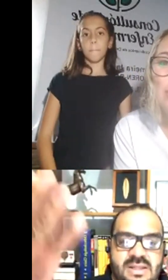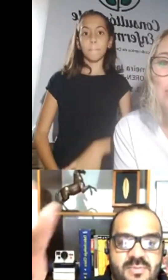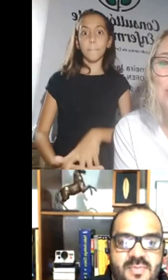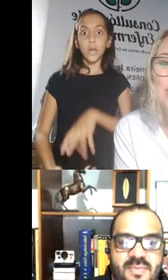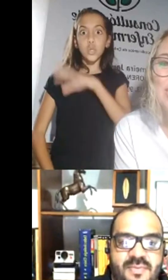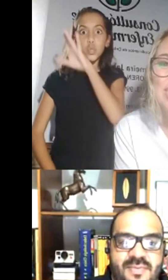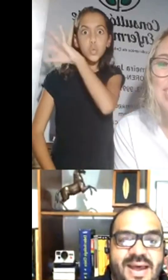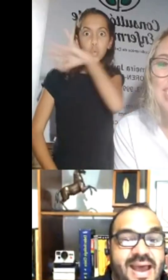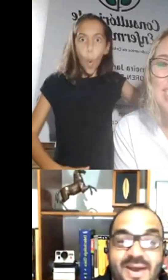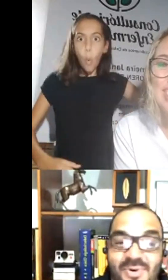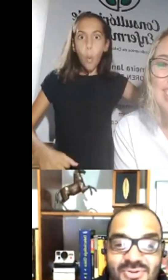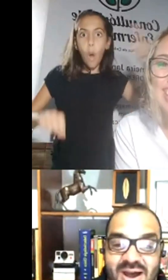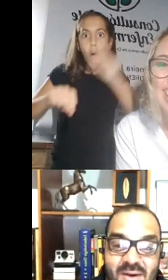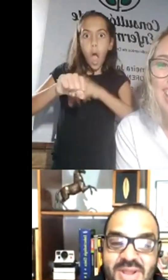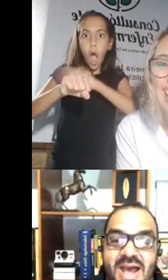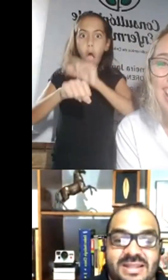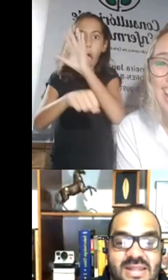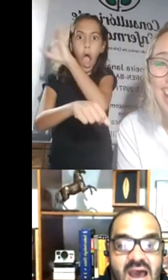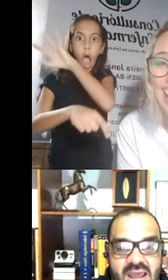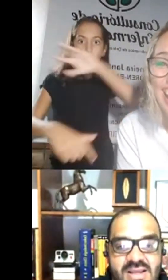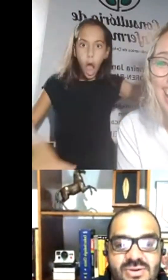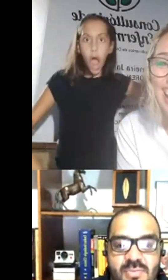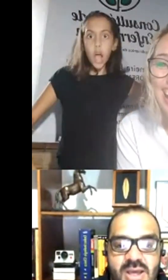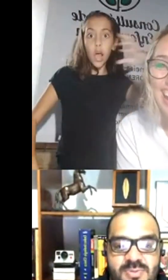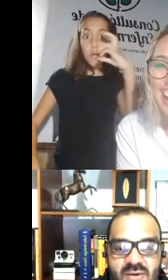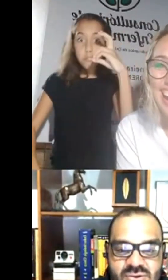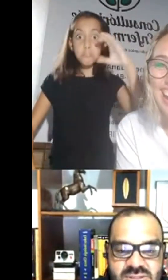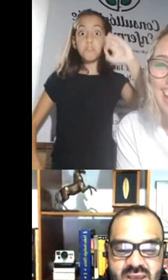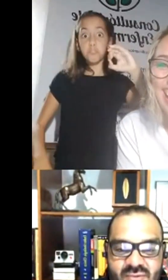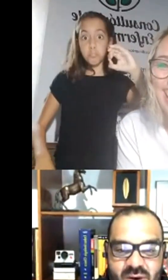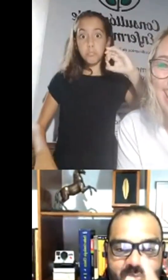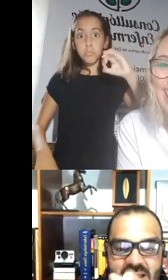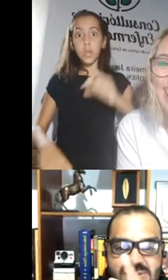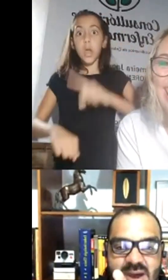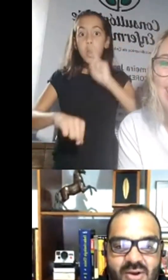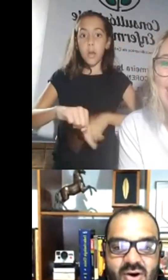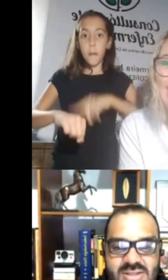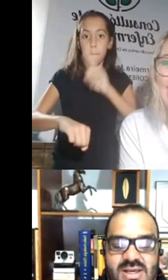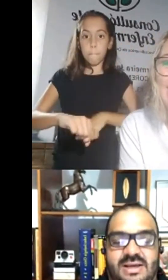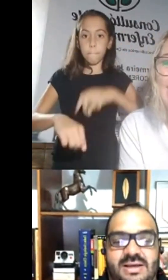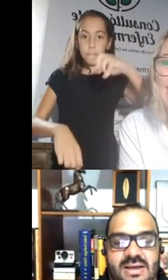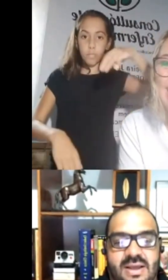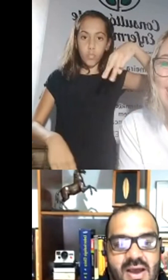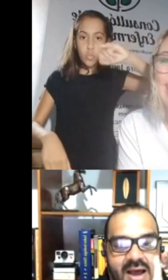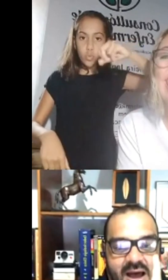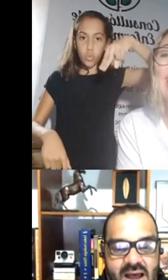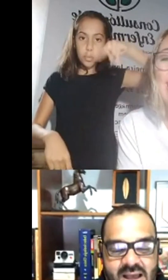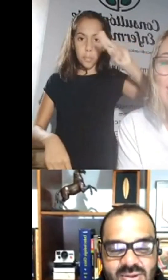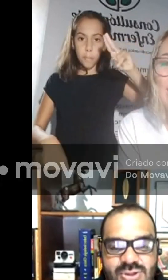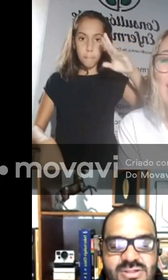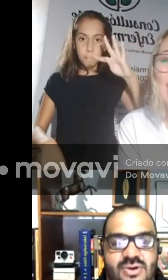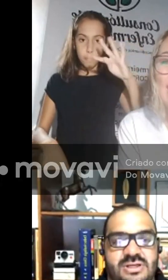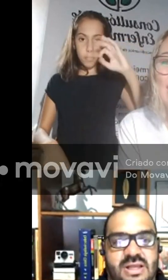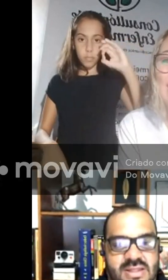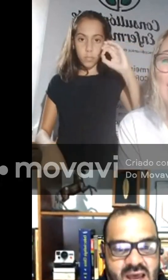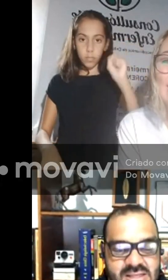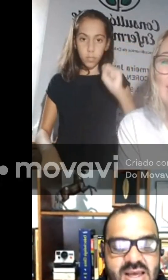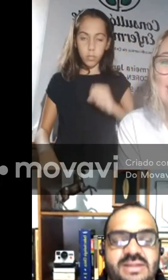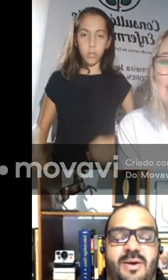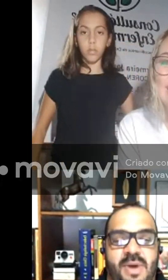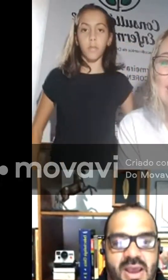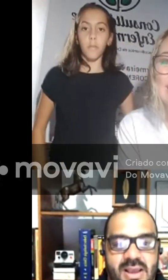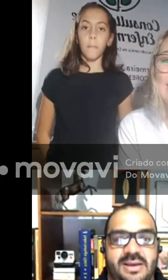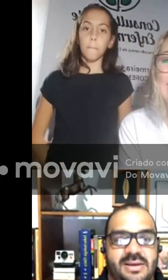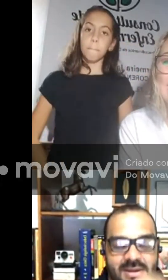presença rápido. da... É muito rápido. Thales, um beijo para vocês, um abraço na nossa. A nutricionista Thales